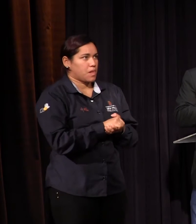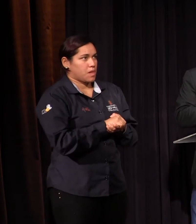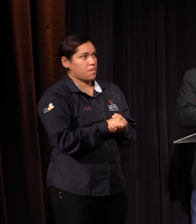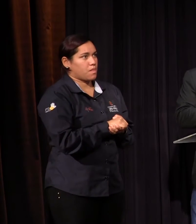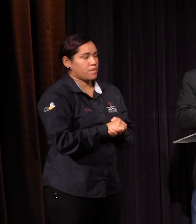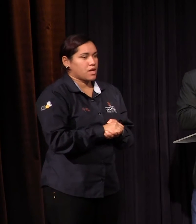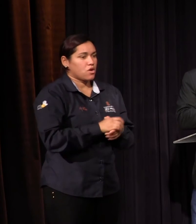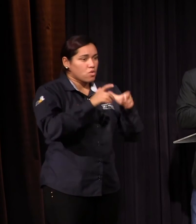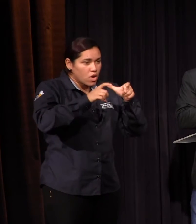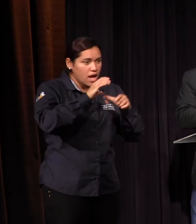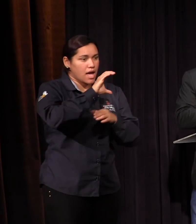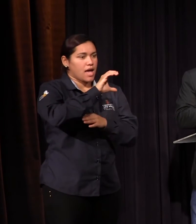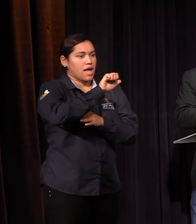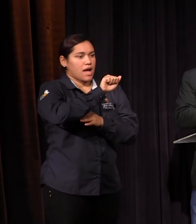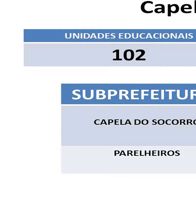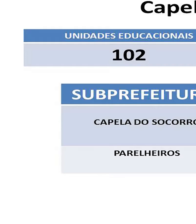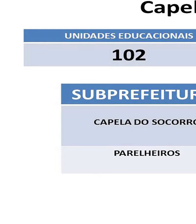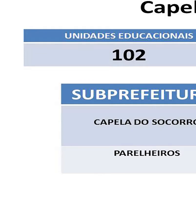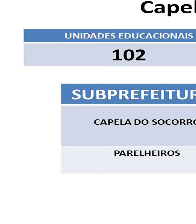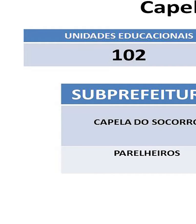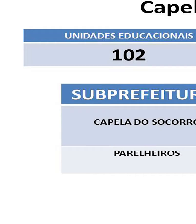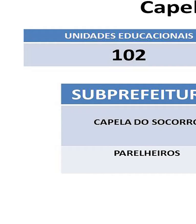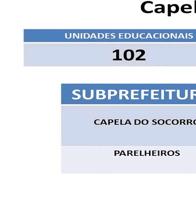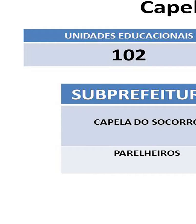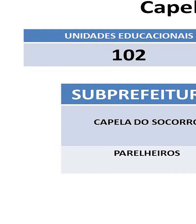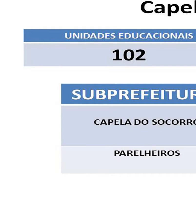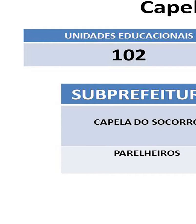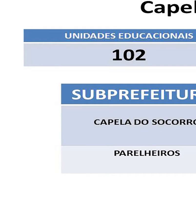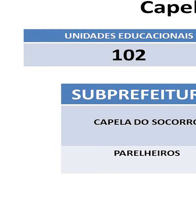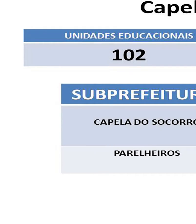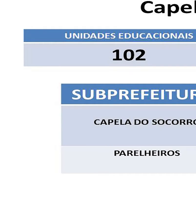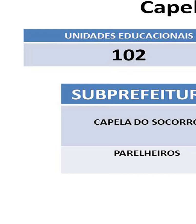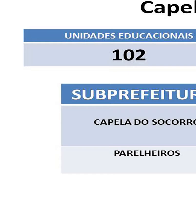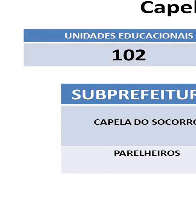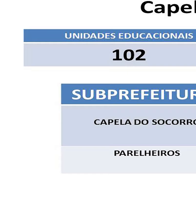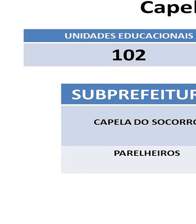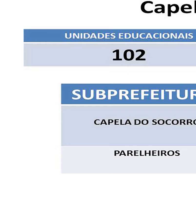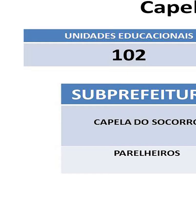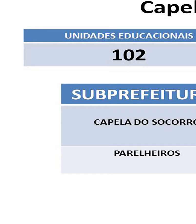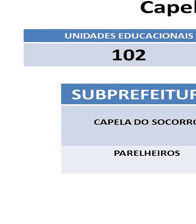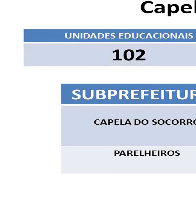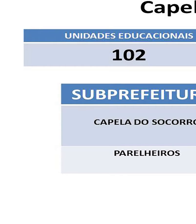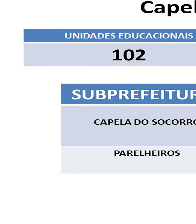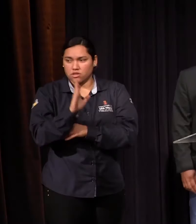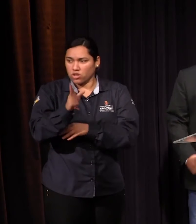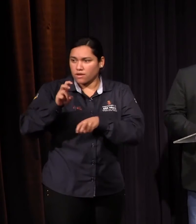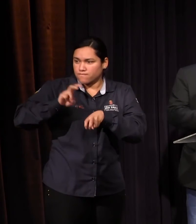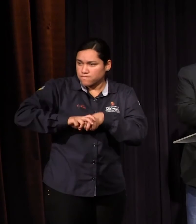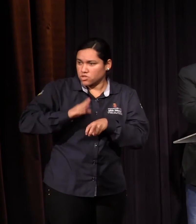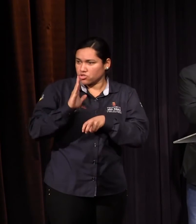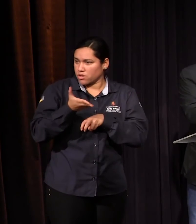capela do socorro o senhor luiz francisco dos santos que já se encontra aqui à